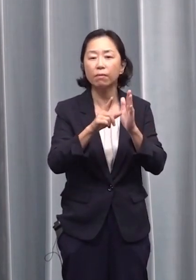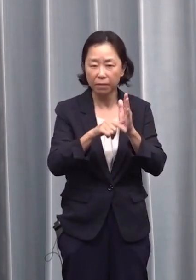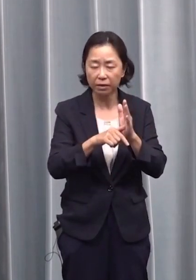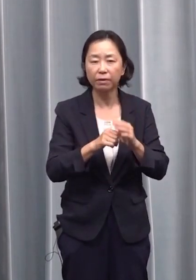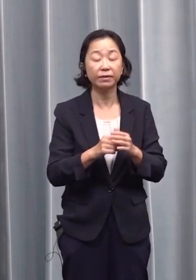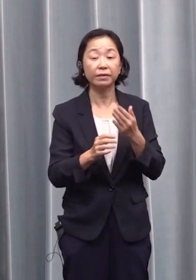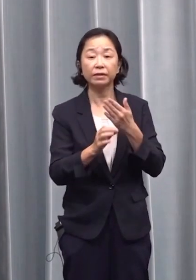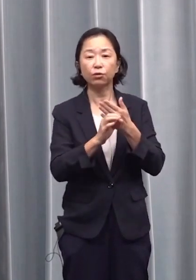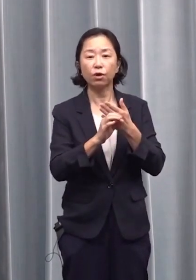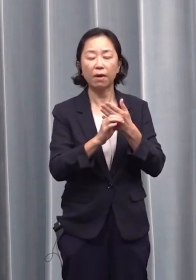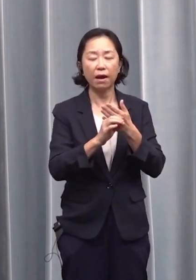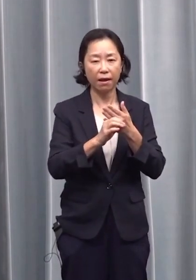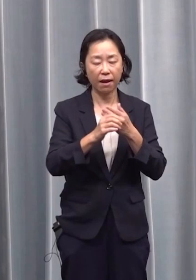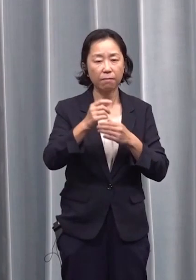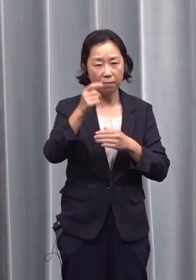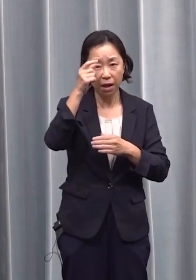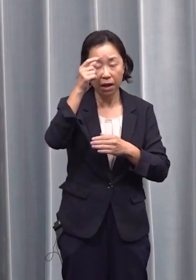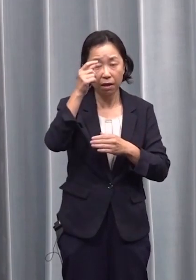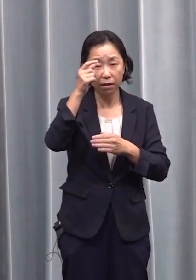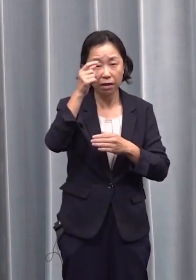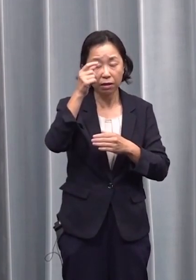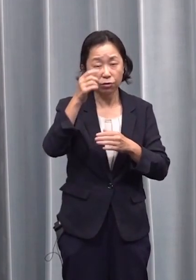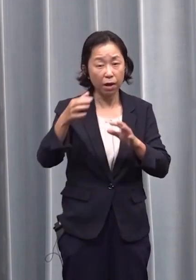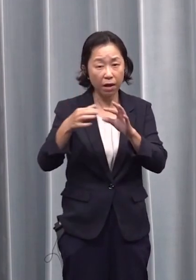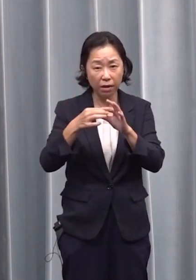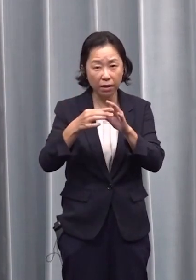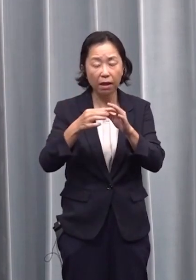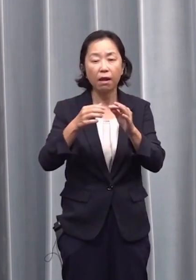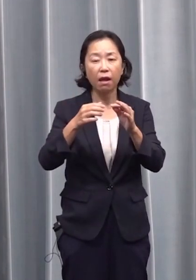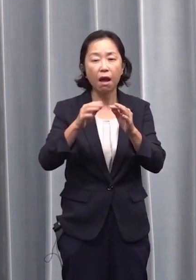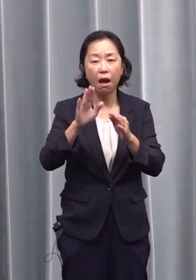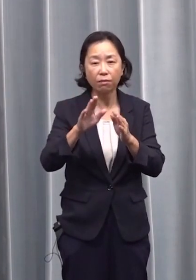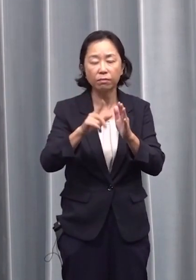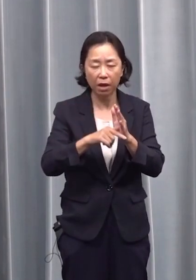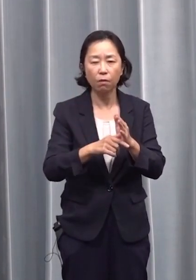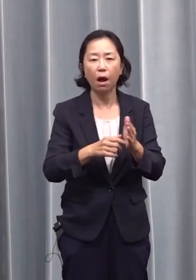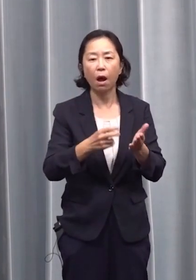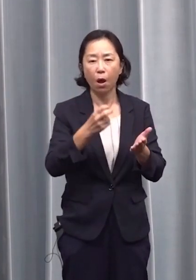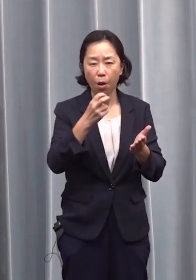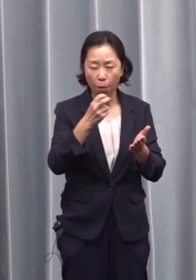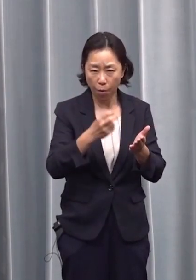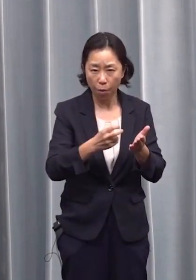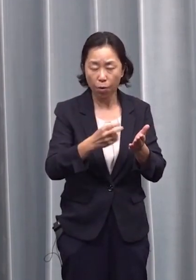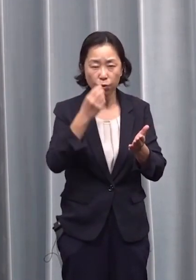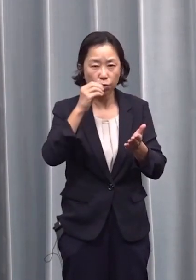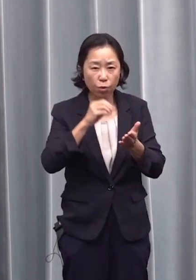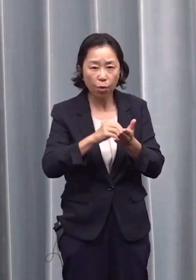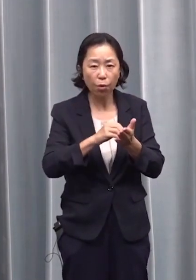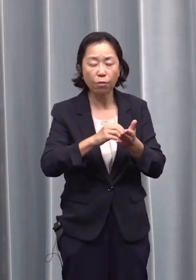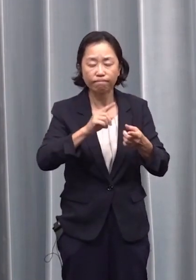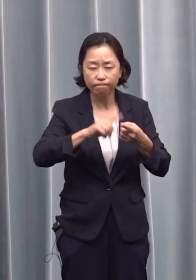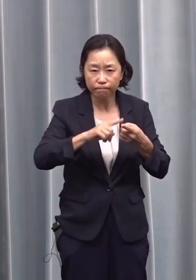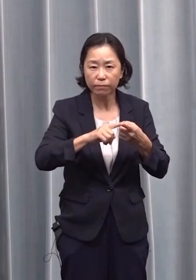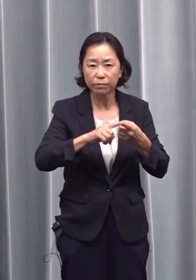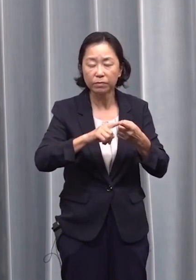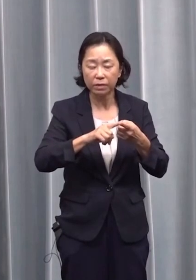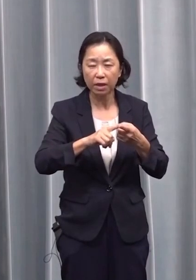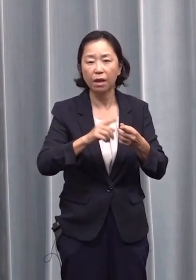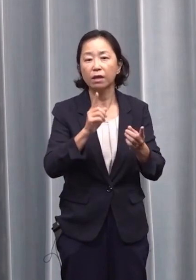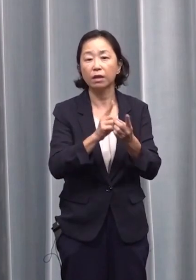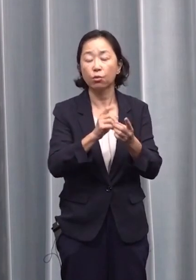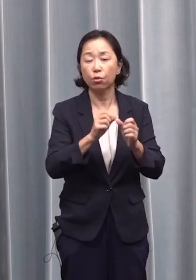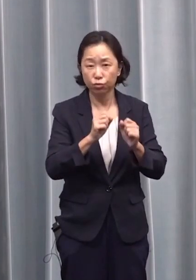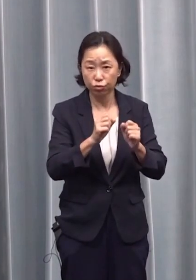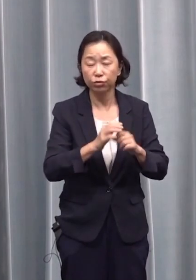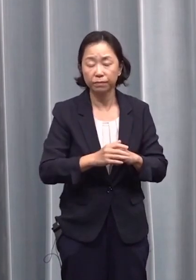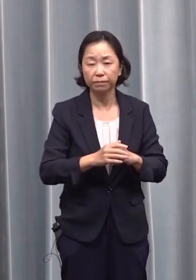例えば捜査当局であれば法と証拠に基づいて行われることと思いますし、またそれぞれの省庁の役割